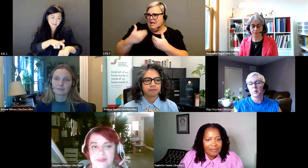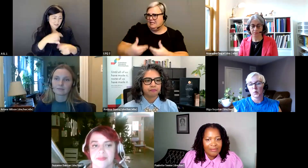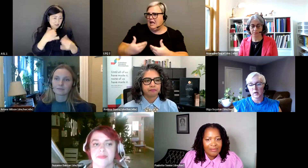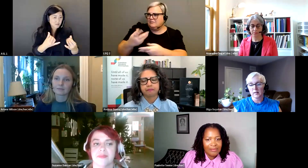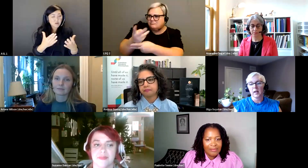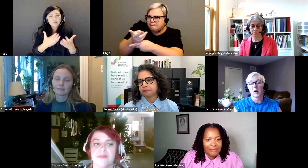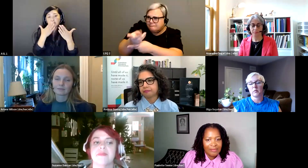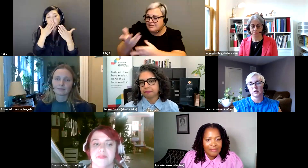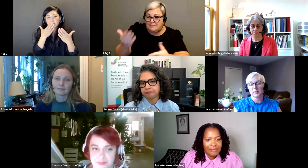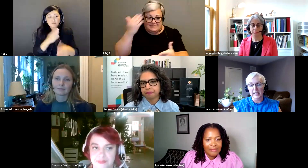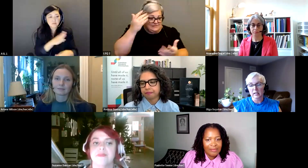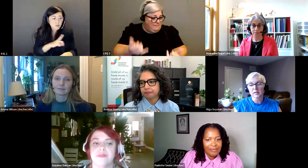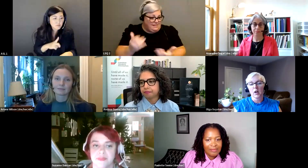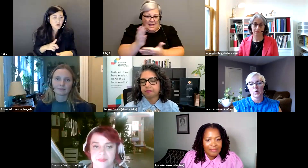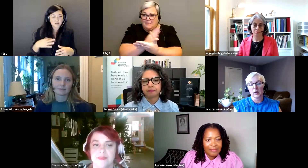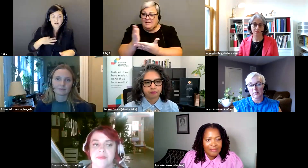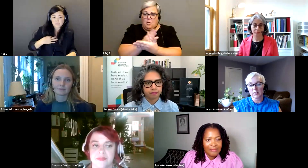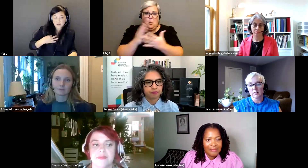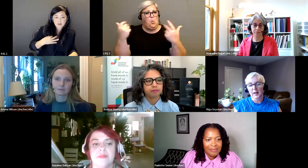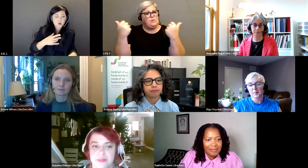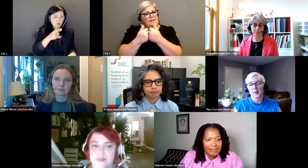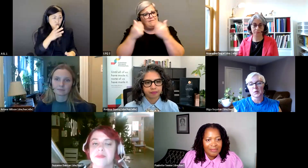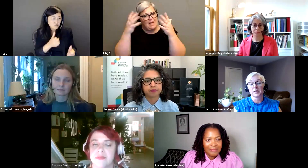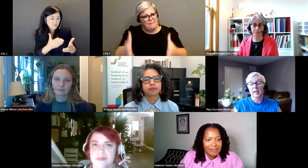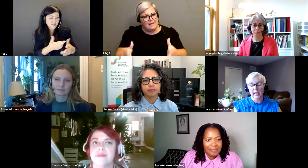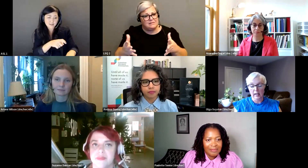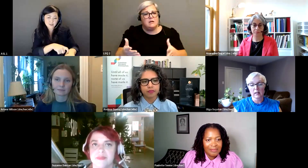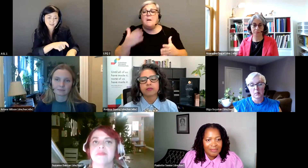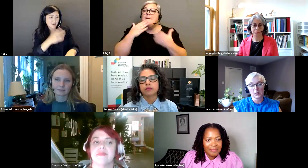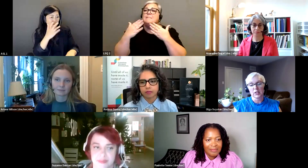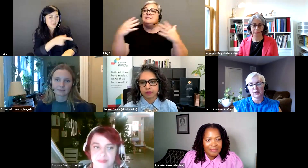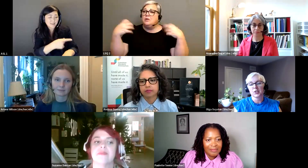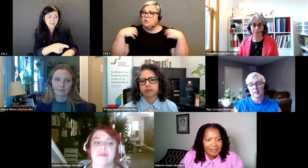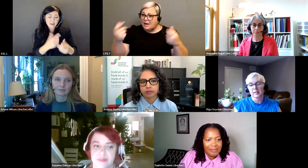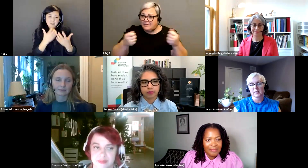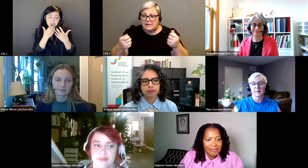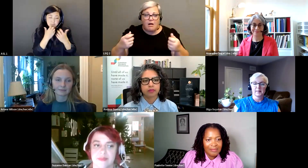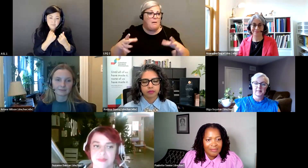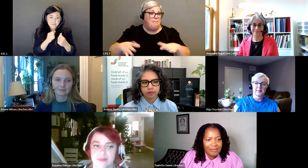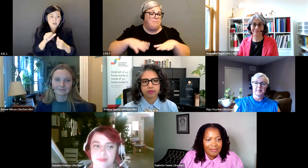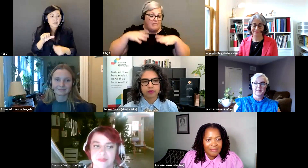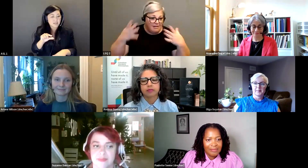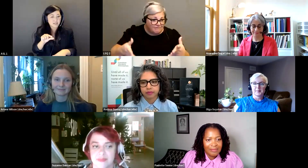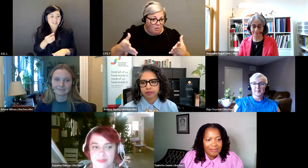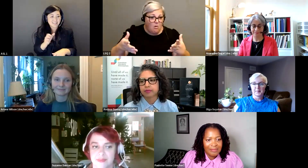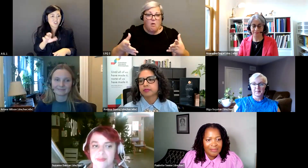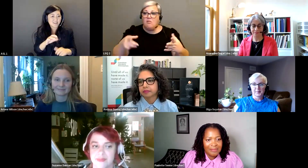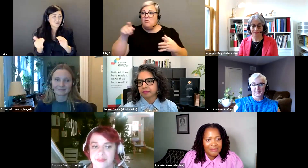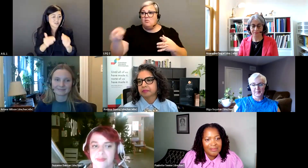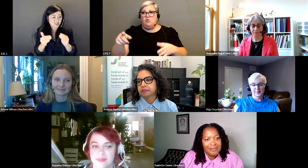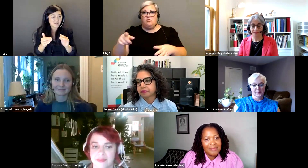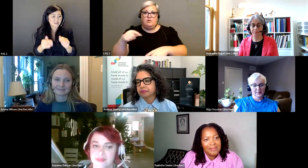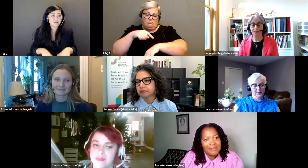thank our board, our volunteers who gave their time because they care about gender justice.